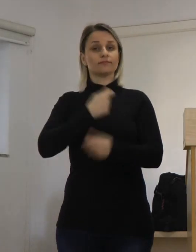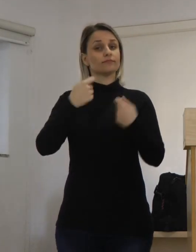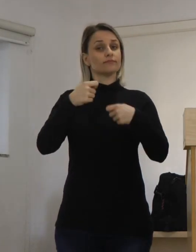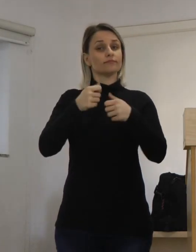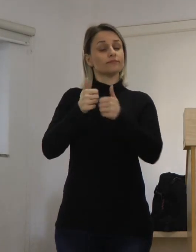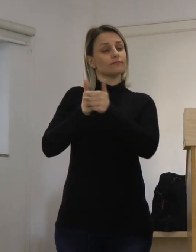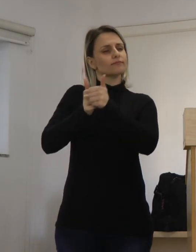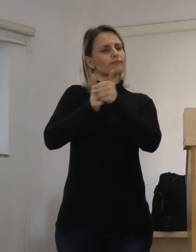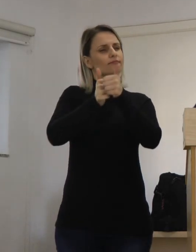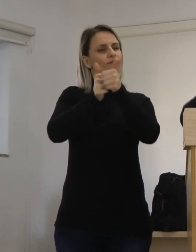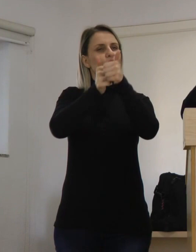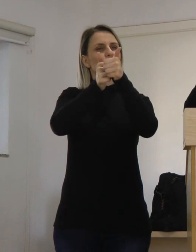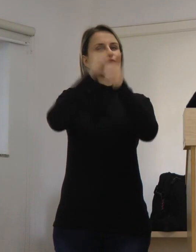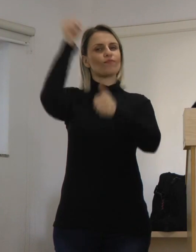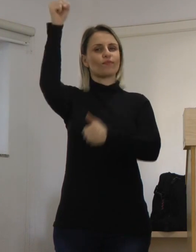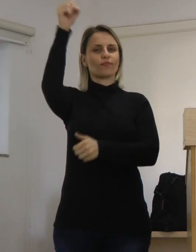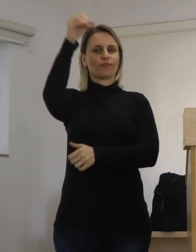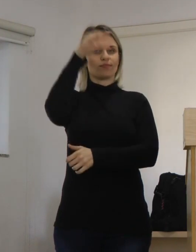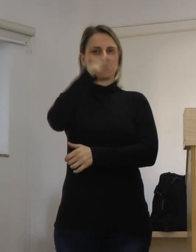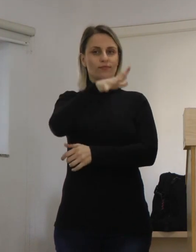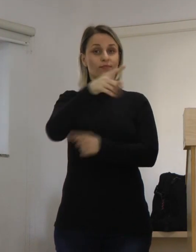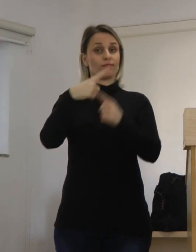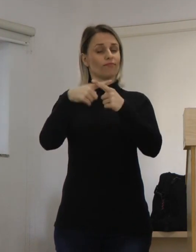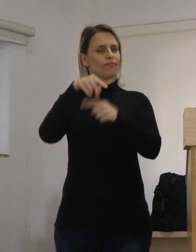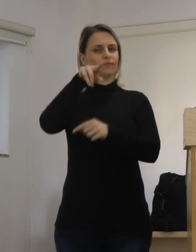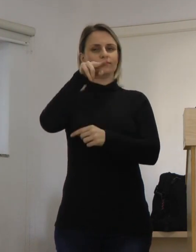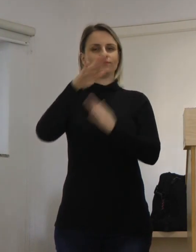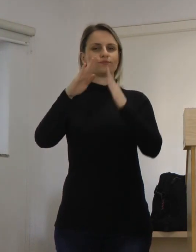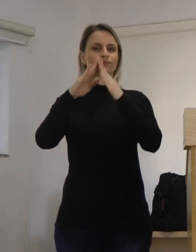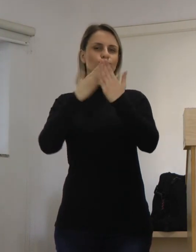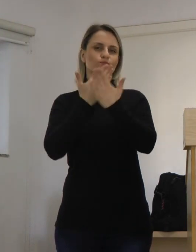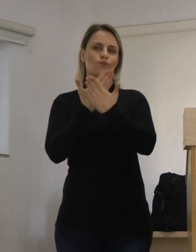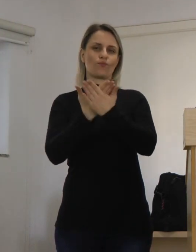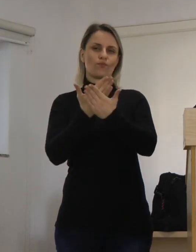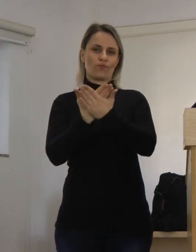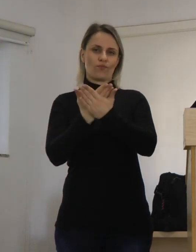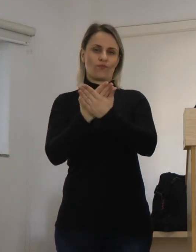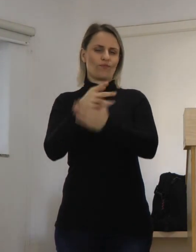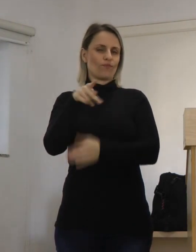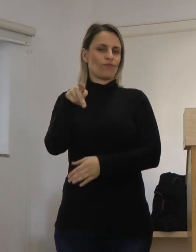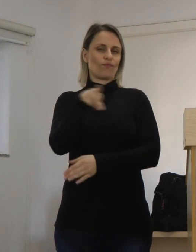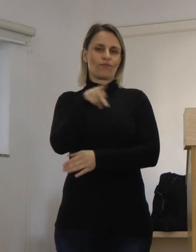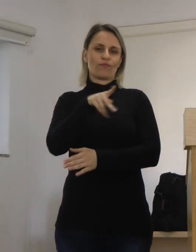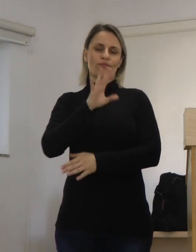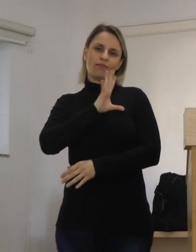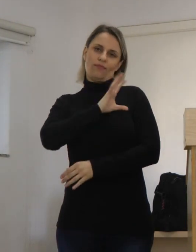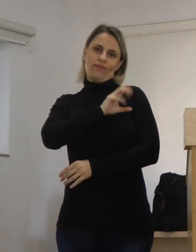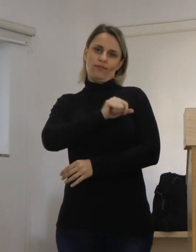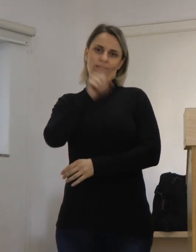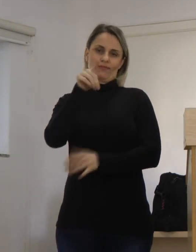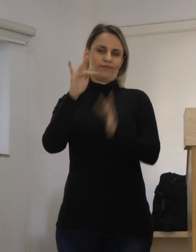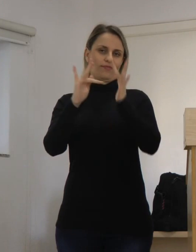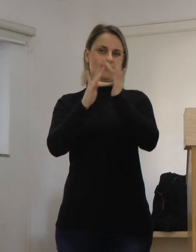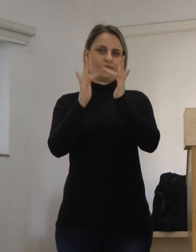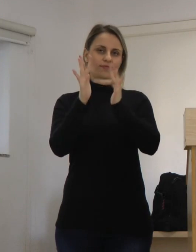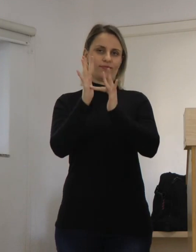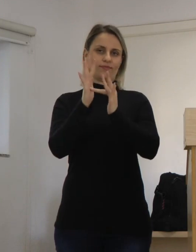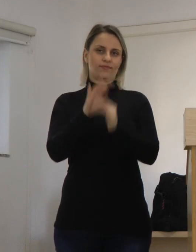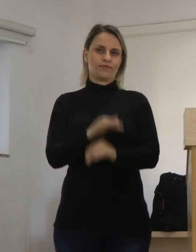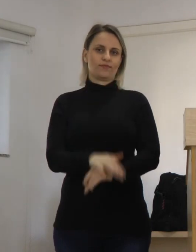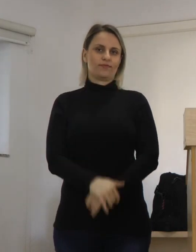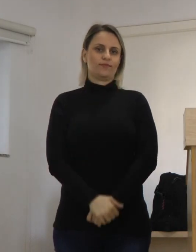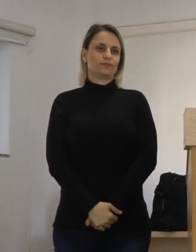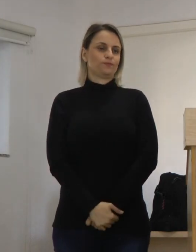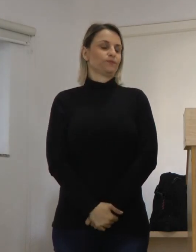O Espiritismo é uma escola e o mestre amado é Jesus.